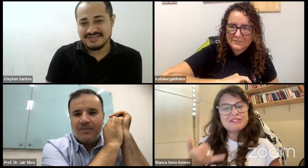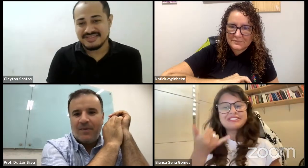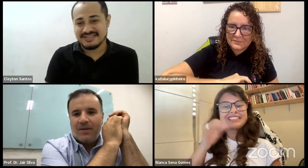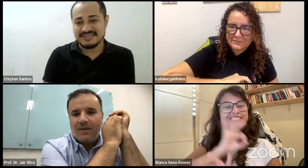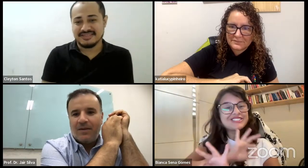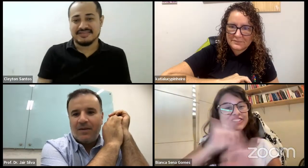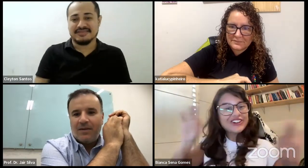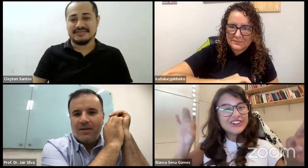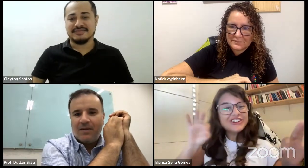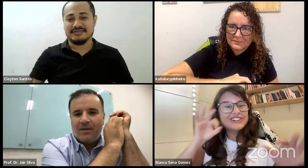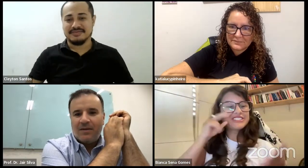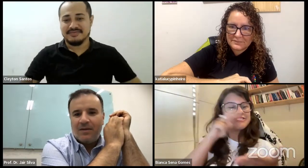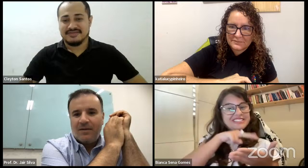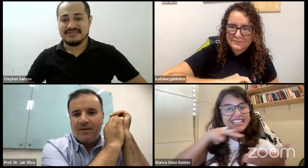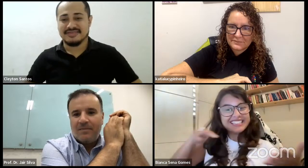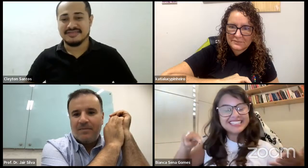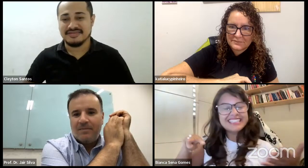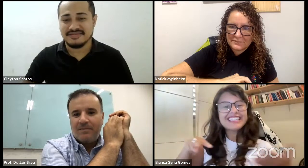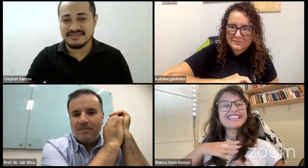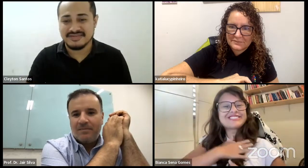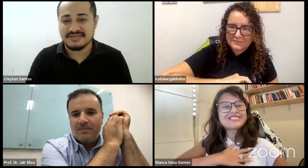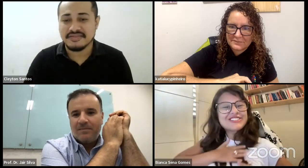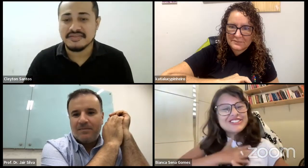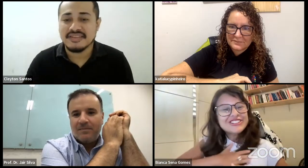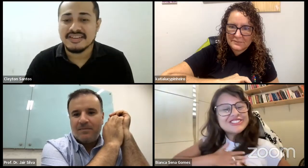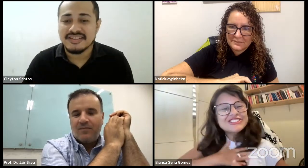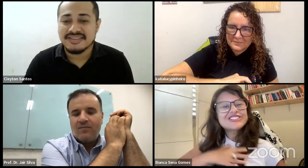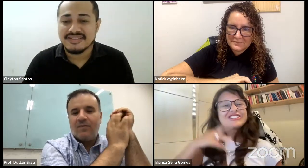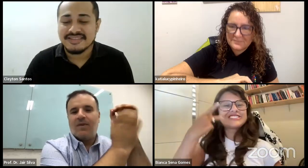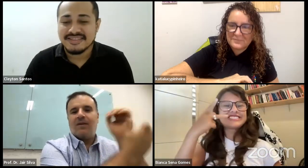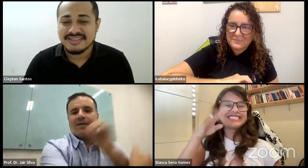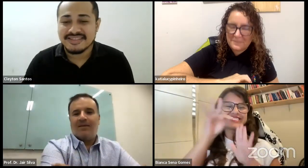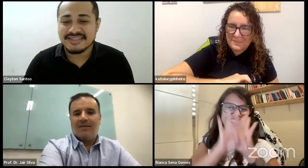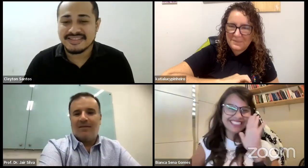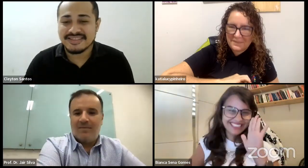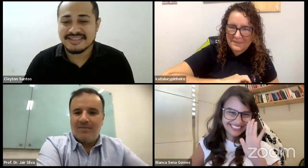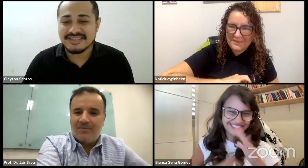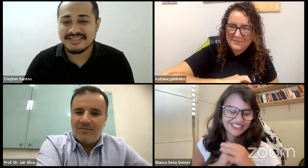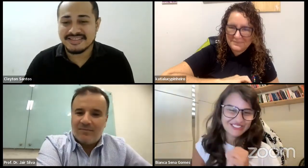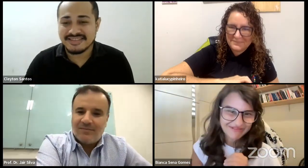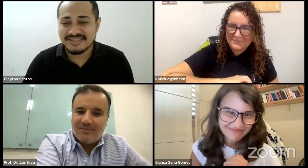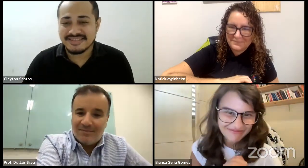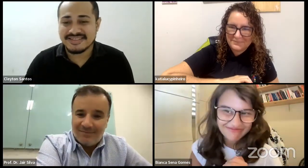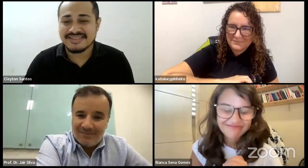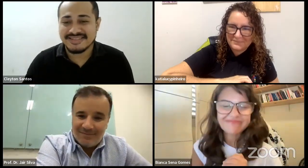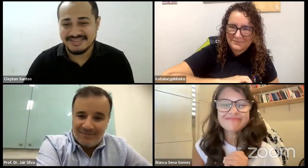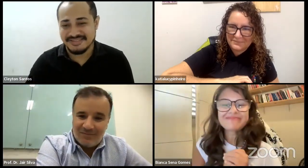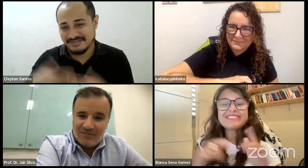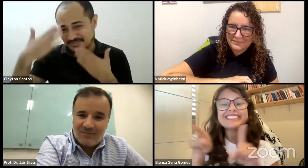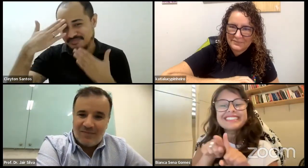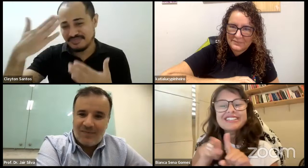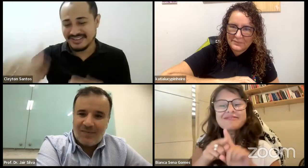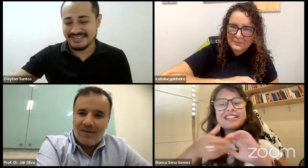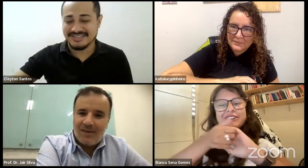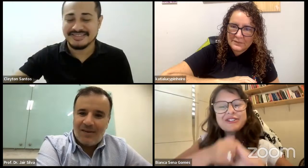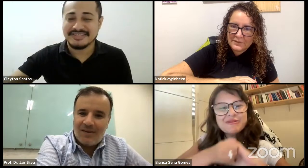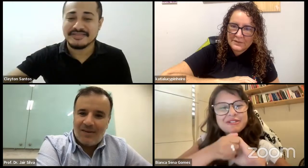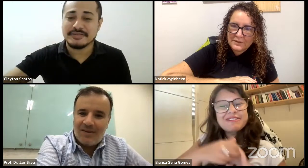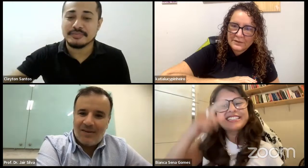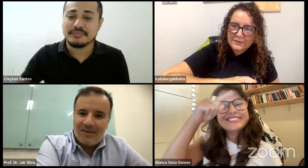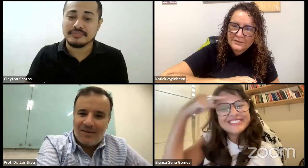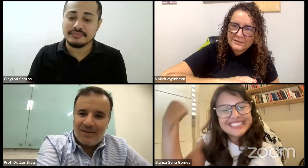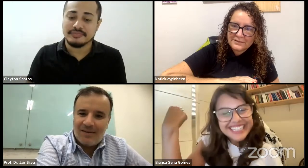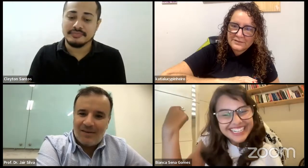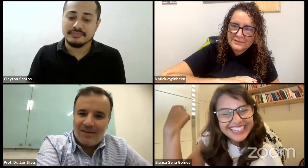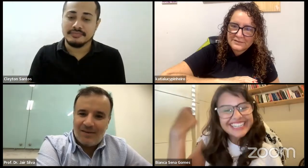Está analisando essa dissertação, uma oportunidade maravilhosa, né, de estar lendo esse conteúdo. Isso me deixou